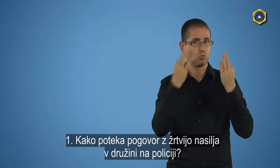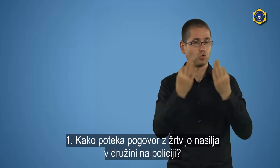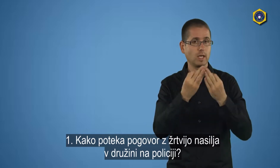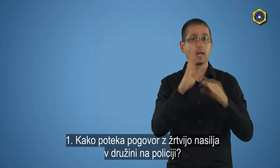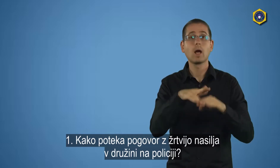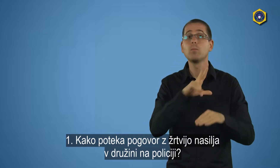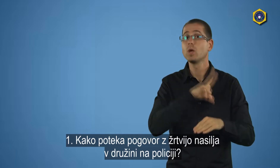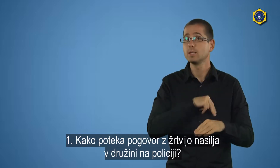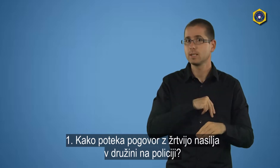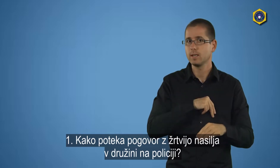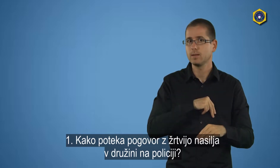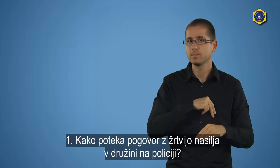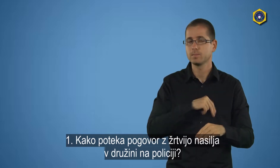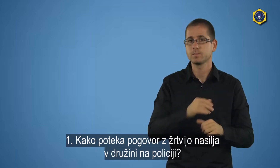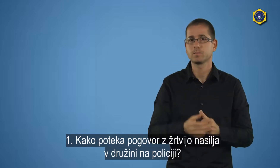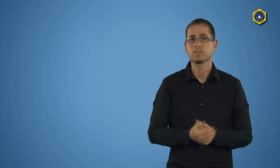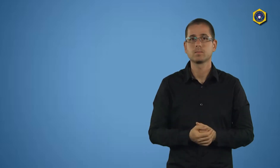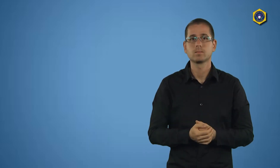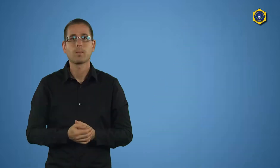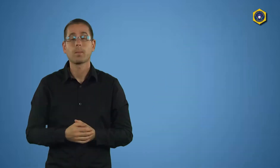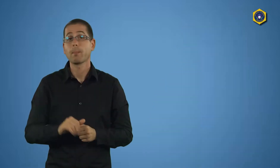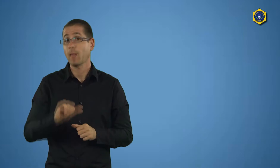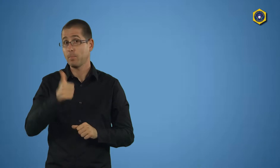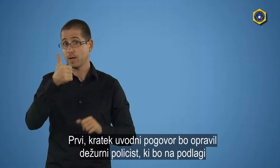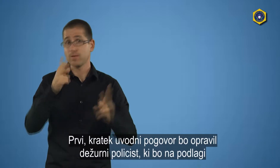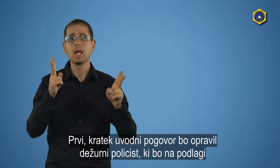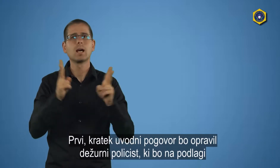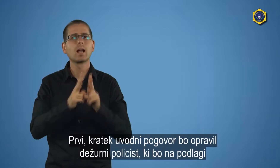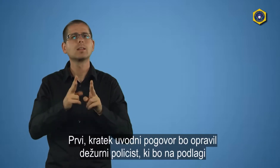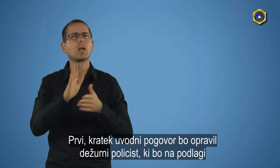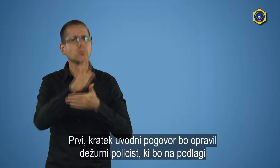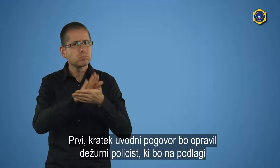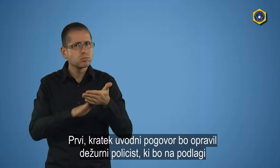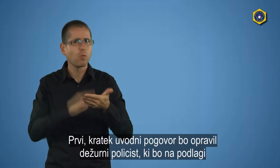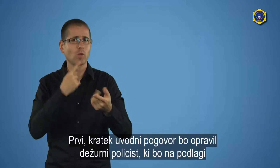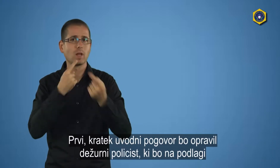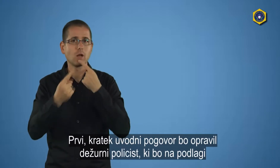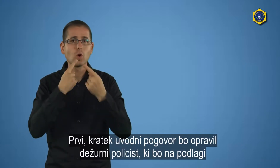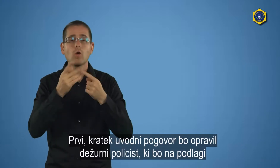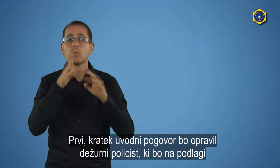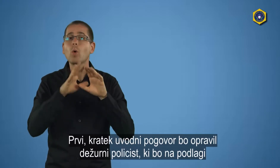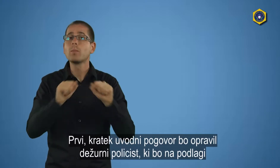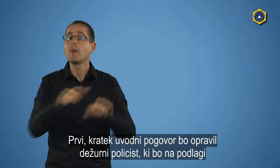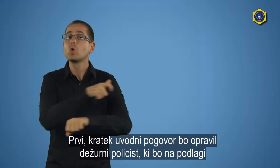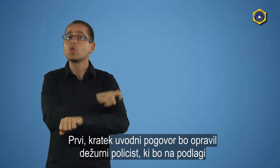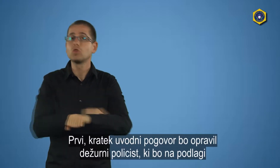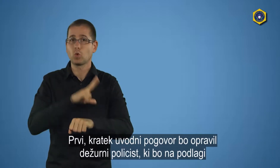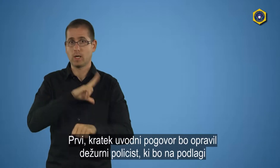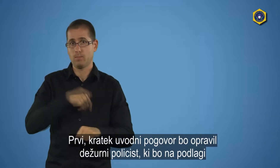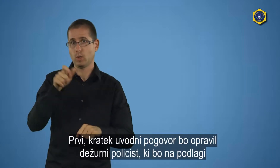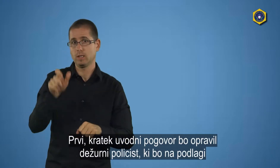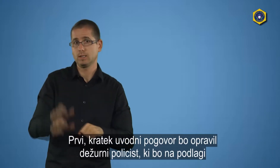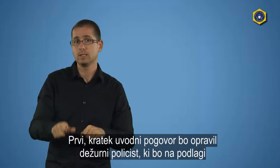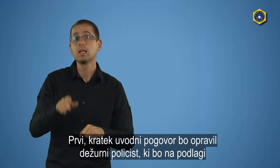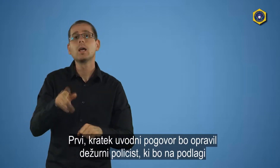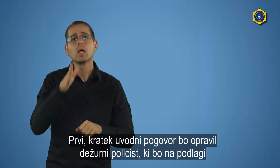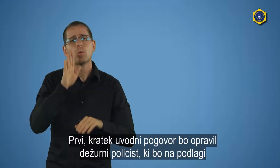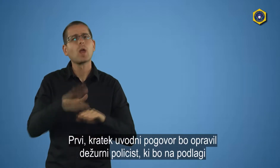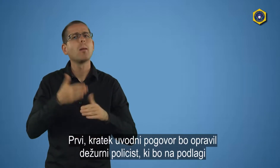družini na policiji? Prvi, kratek, uvodni pogovor bo opravil dežurni policist, ki bo